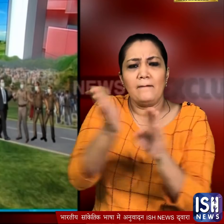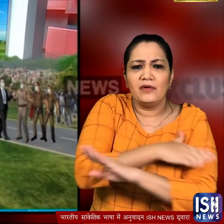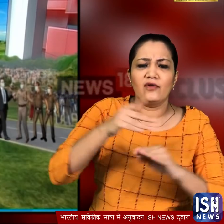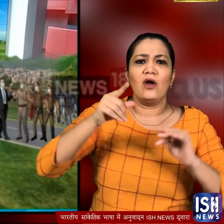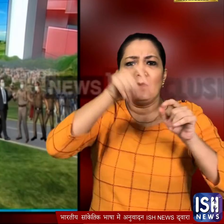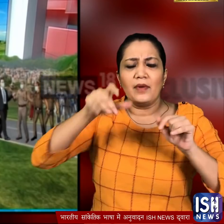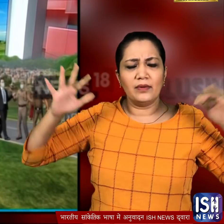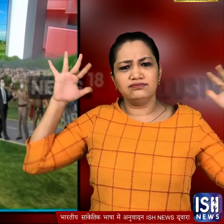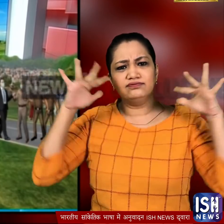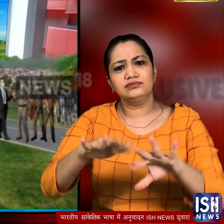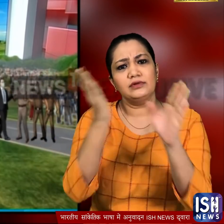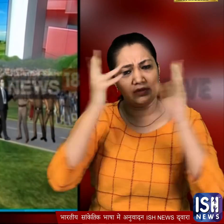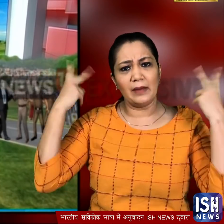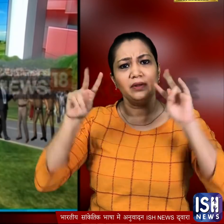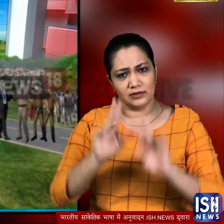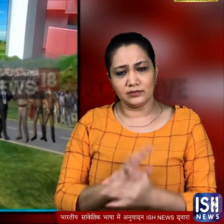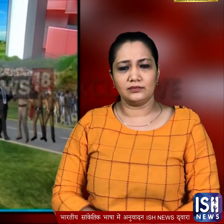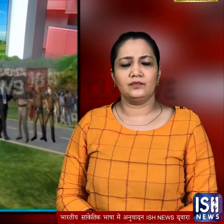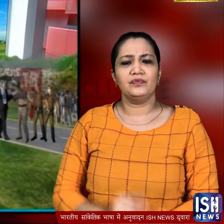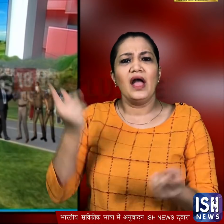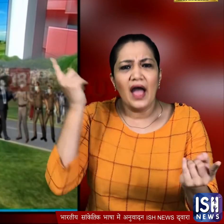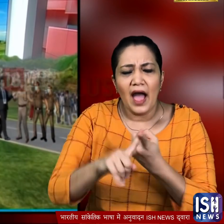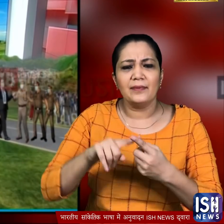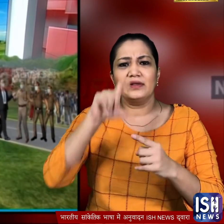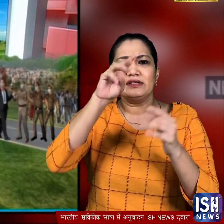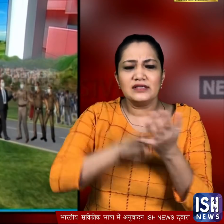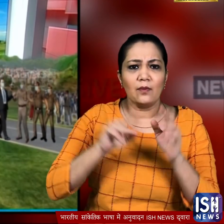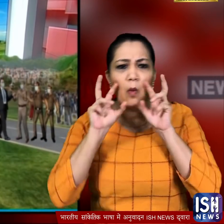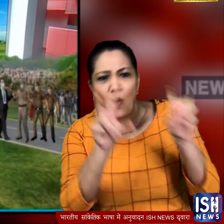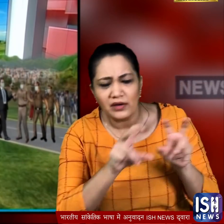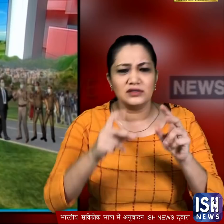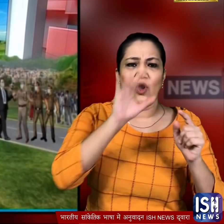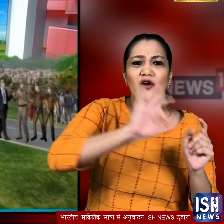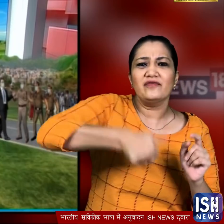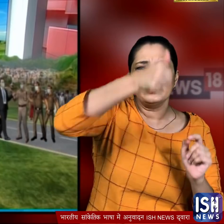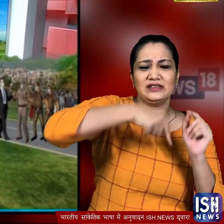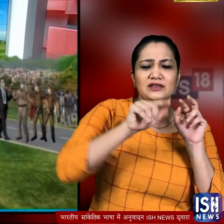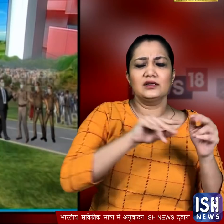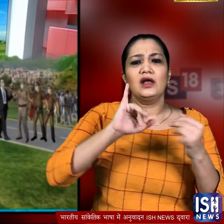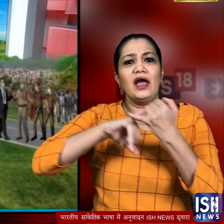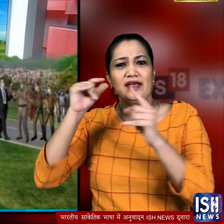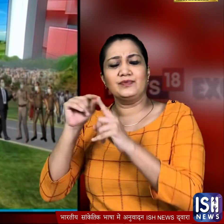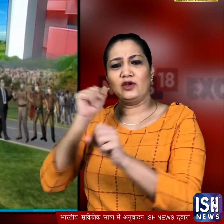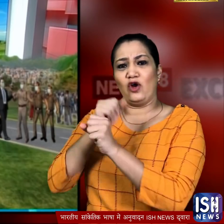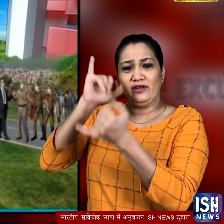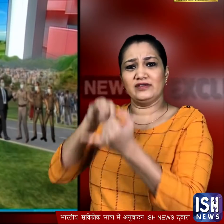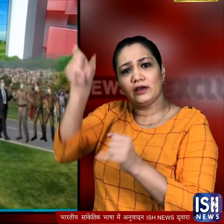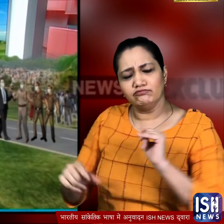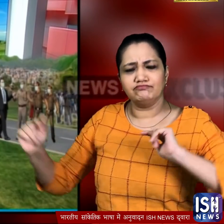संख्या में लोगों की भीड जमा हो गई इसी बात पर मुख्यमंतरी की सुरक्षा में तैनात अधिकारियों की स्पी गौरफ सिंग से बहस होने की खबर है